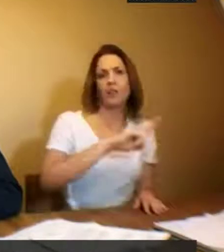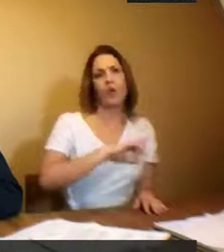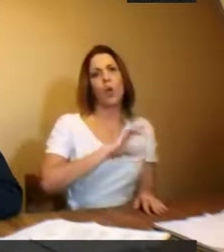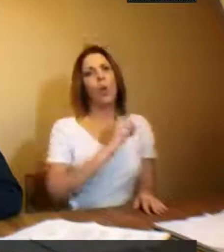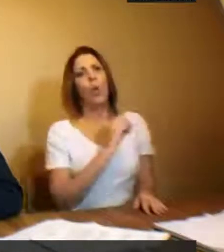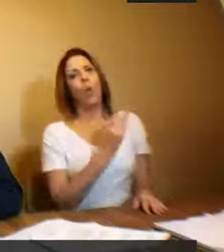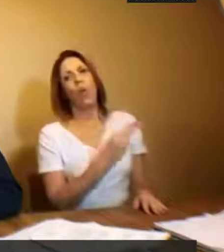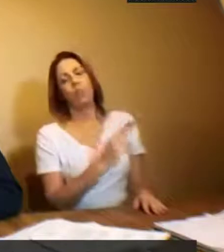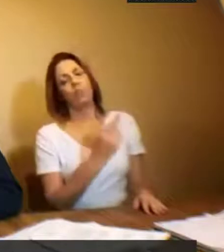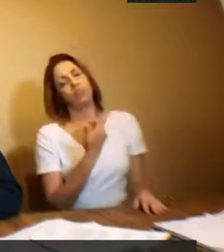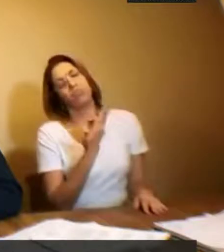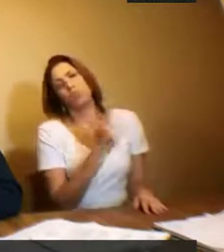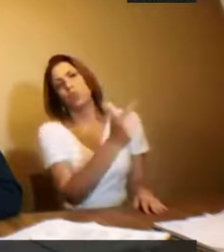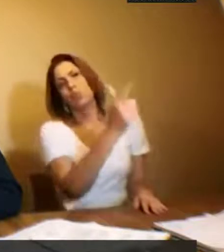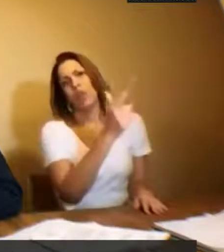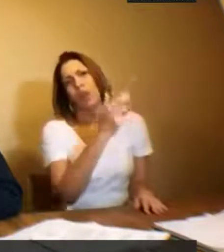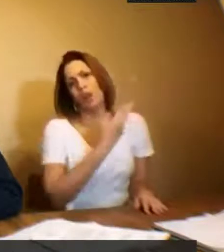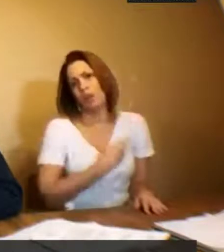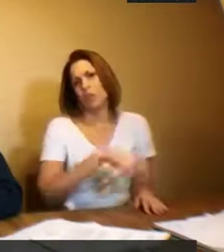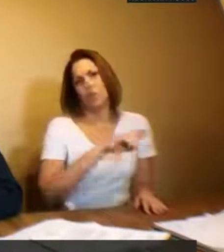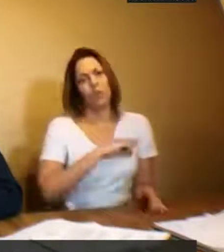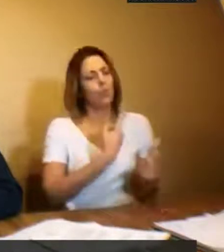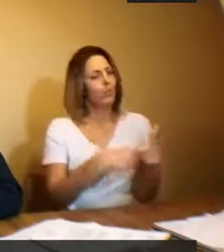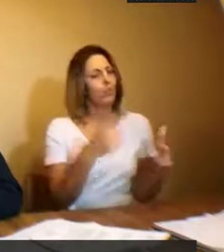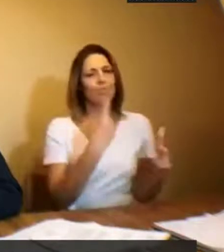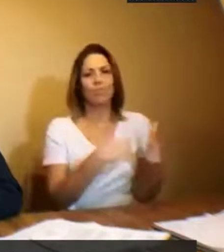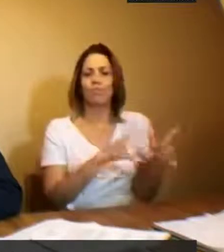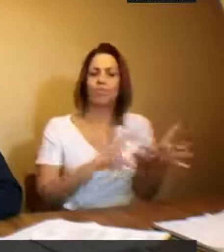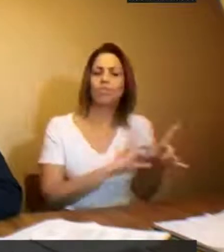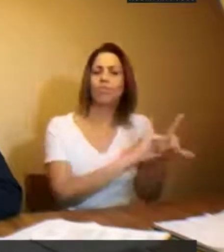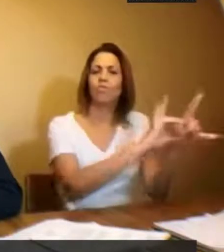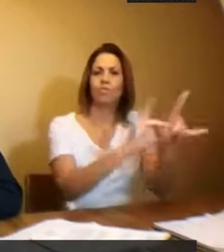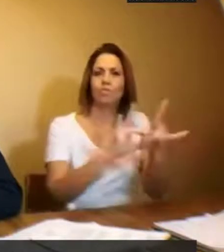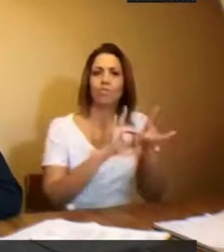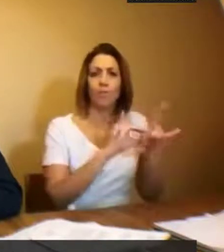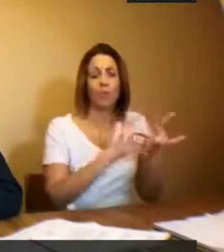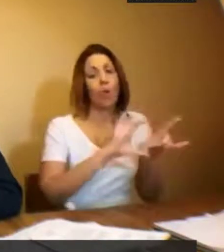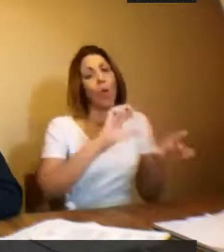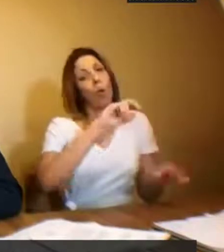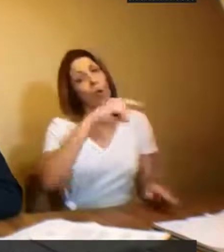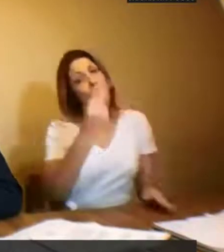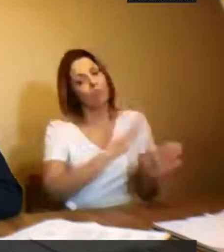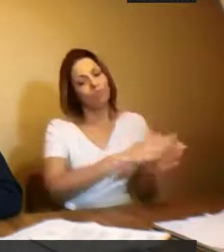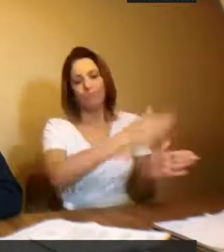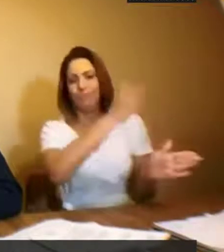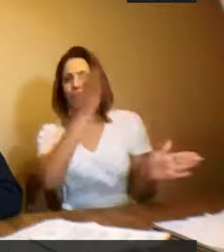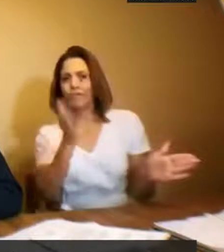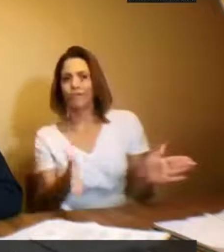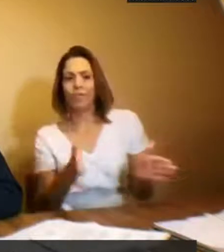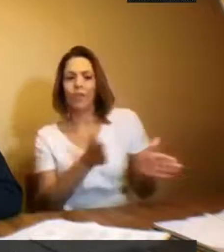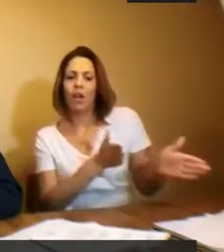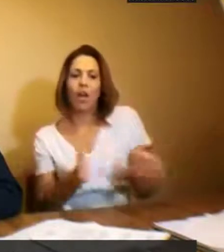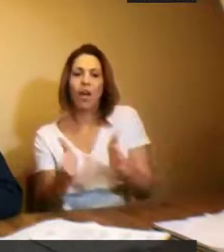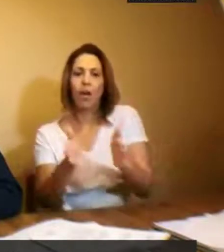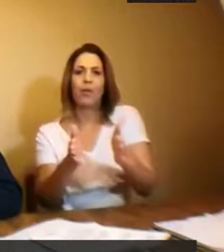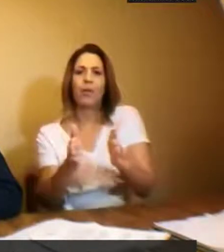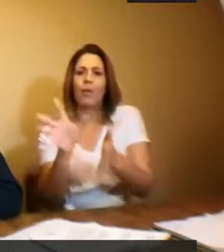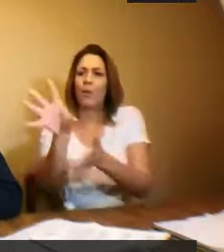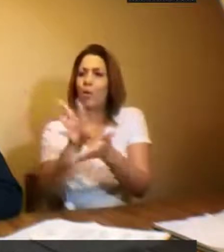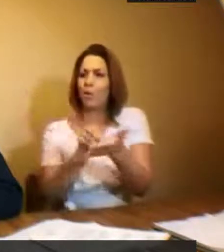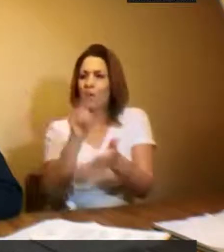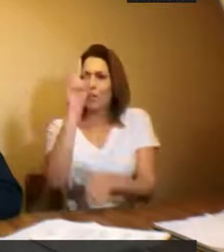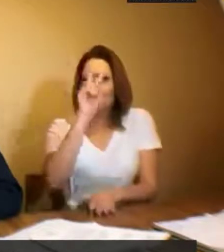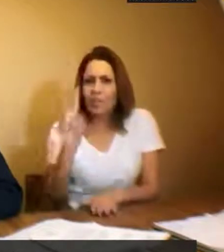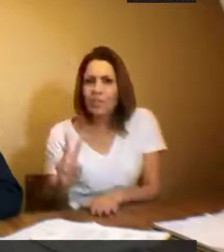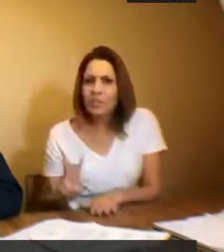são responsáveis. E, por outro lado, sobra-nos o caminho da Venezuela. Não queremos isso para